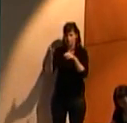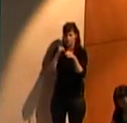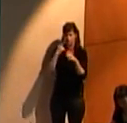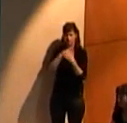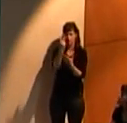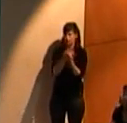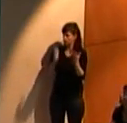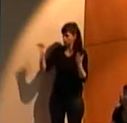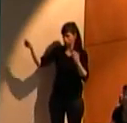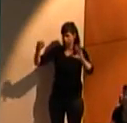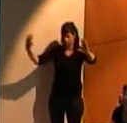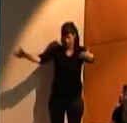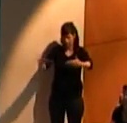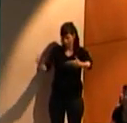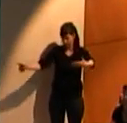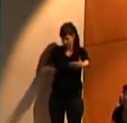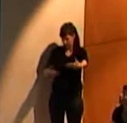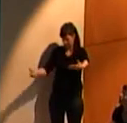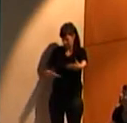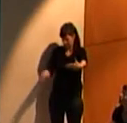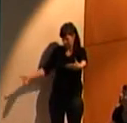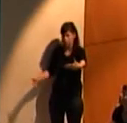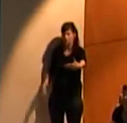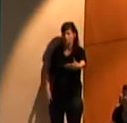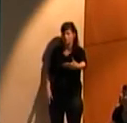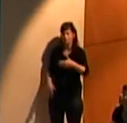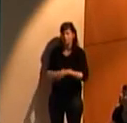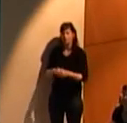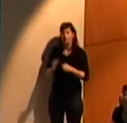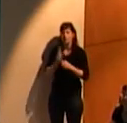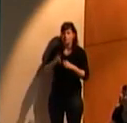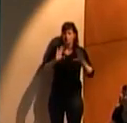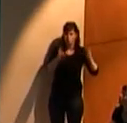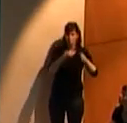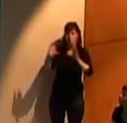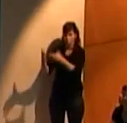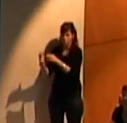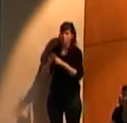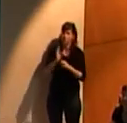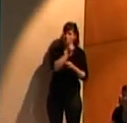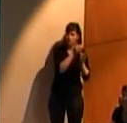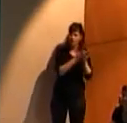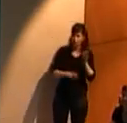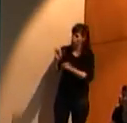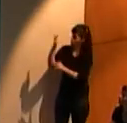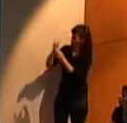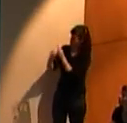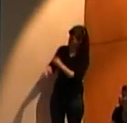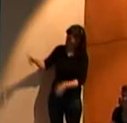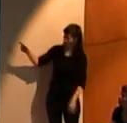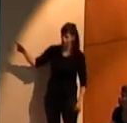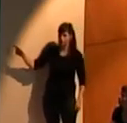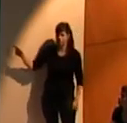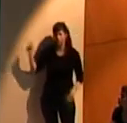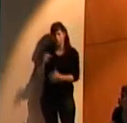dessins des personnes pour avoir une restitution par groupe. Donc, il y avait deux groupes, celui-ci et un deuxième. Voilà, donc on est sur une